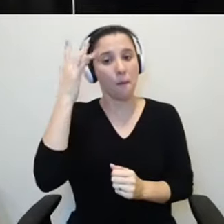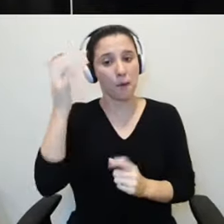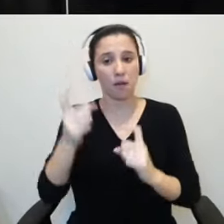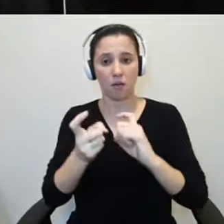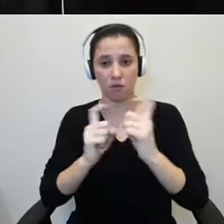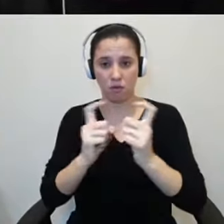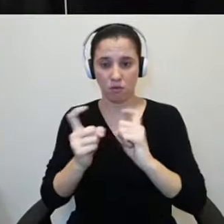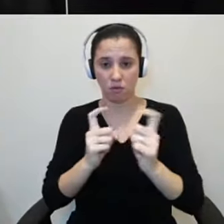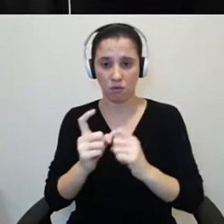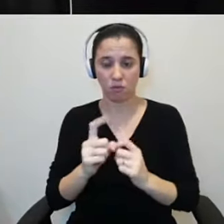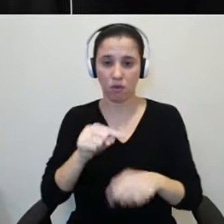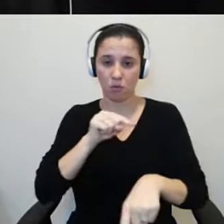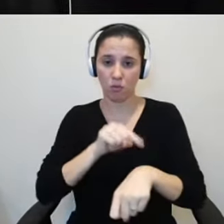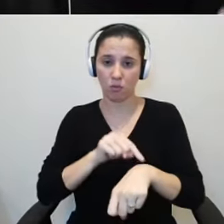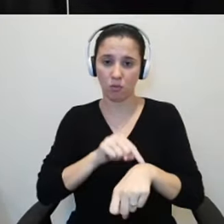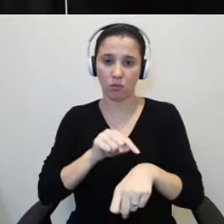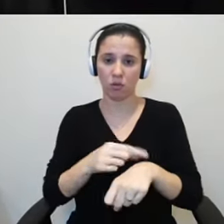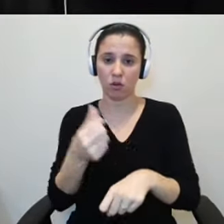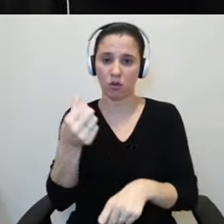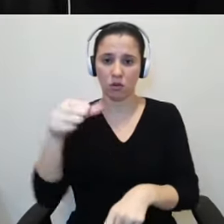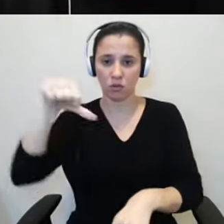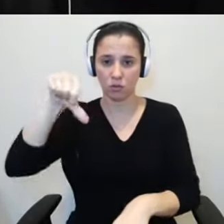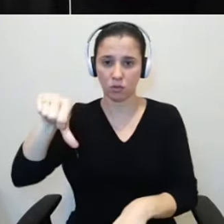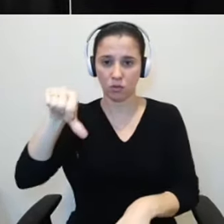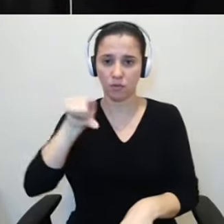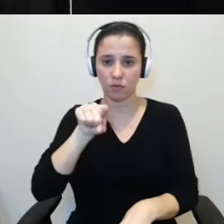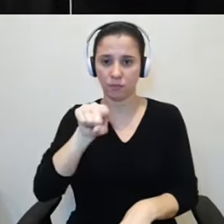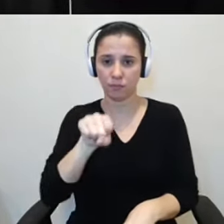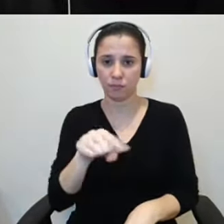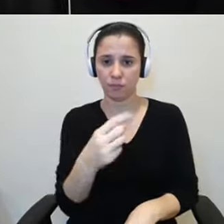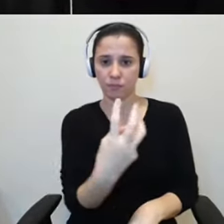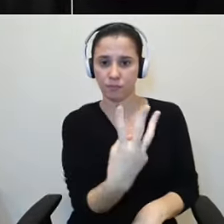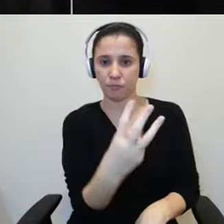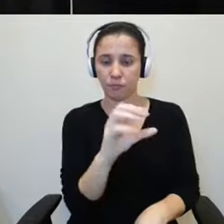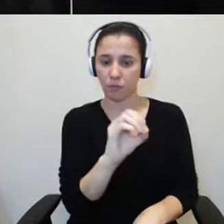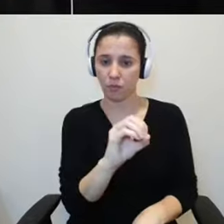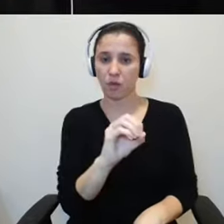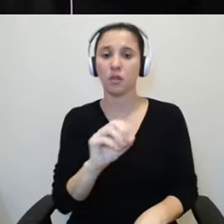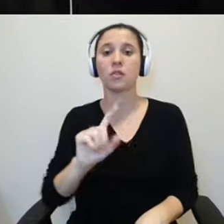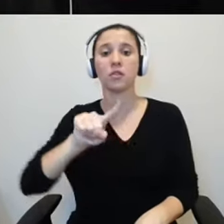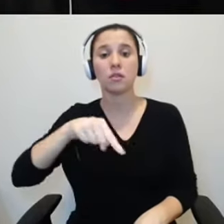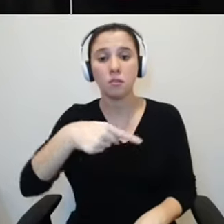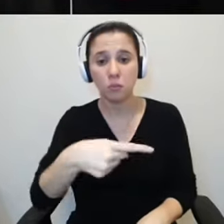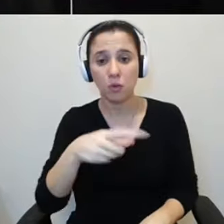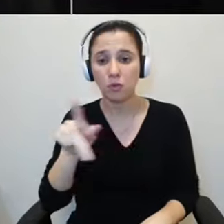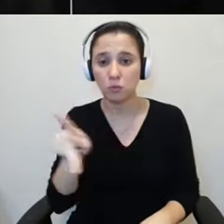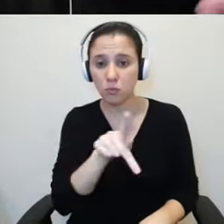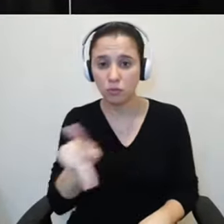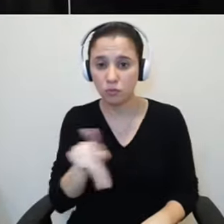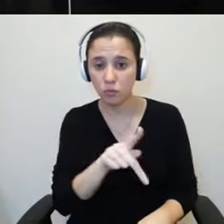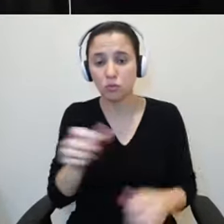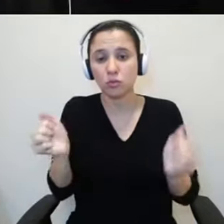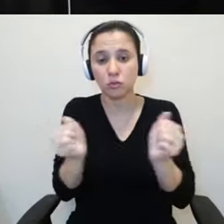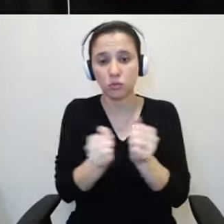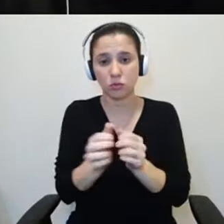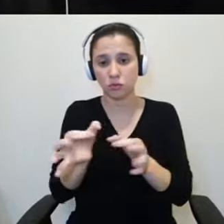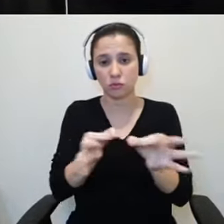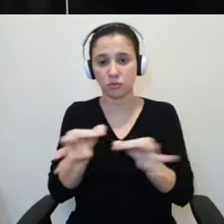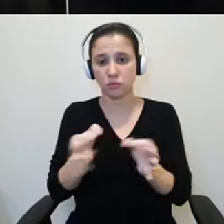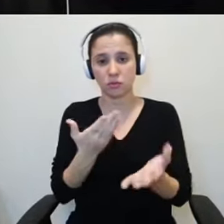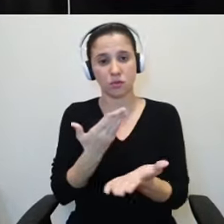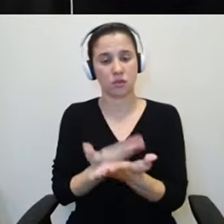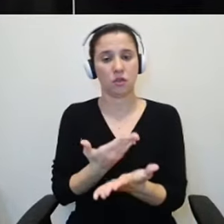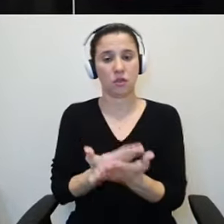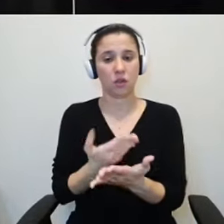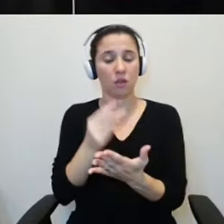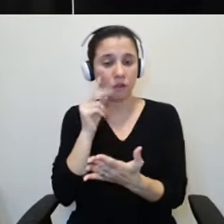os professores revendo o plano de aula, ajustando os conteúdos, as formas como isso vai ser trabalhado. E depois, publicação